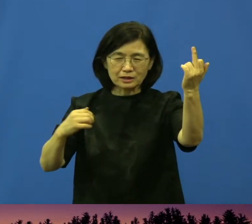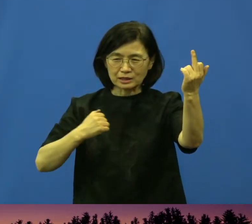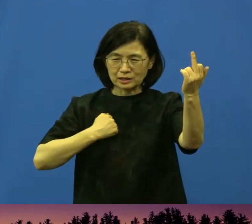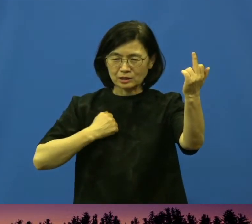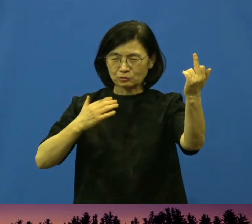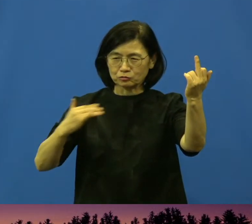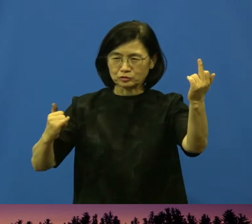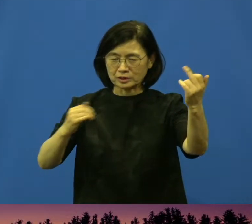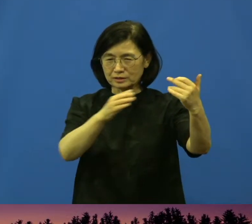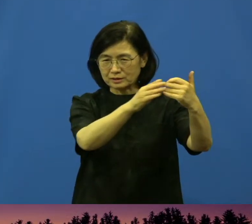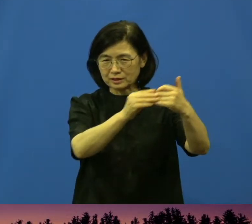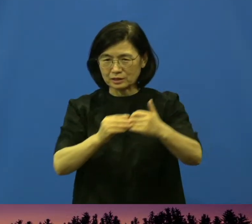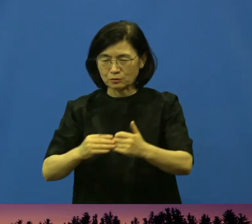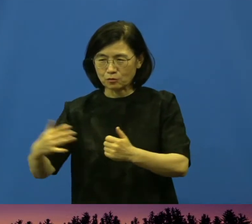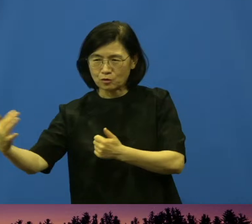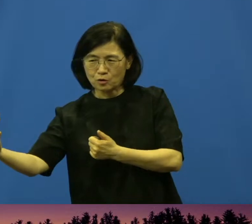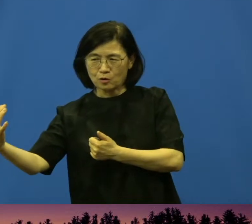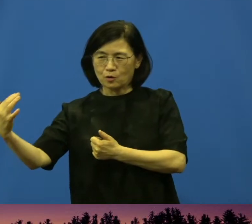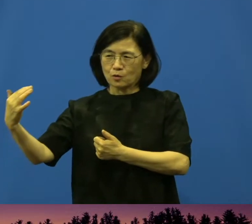거죠.